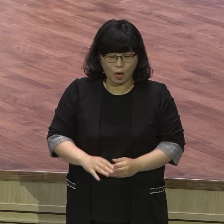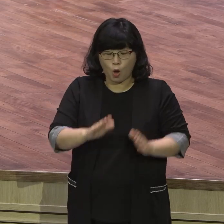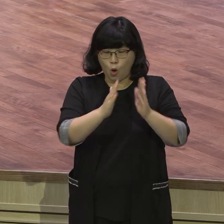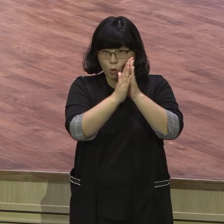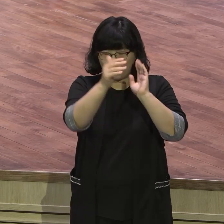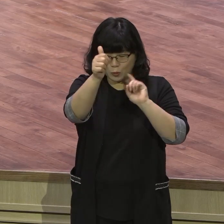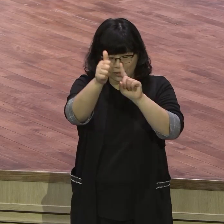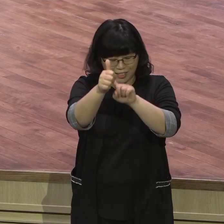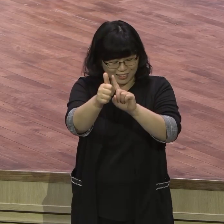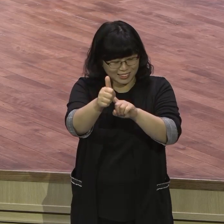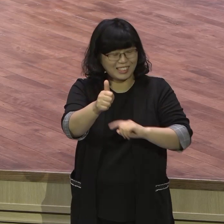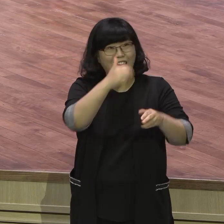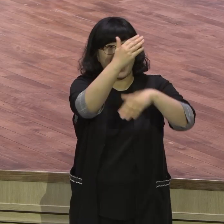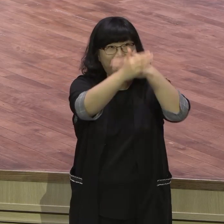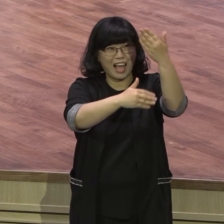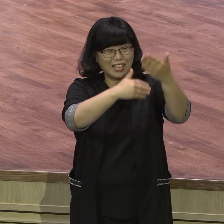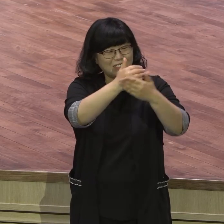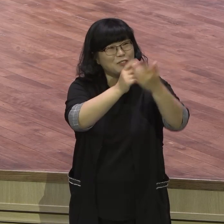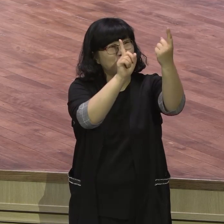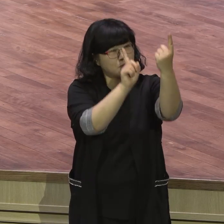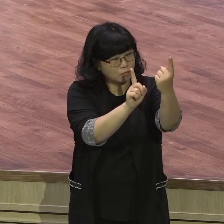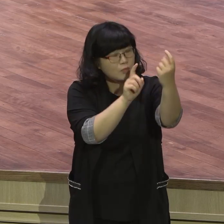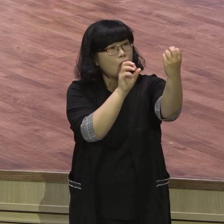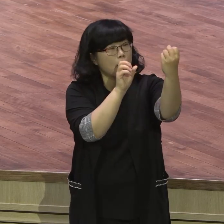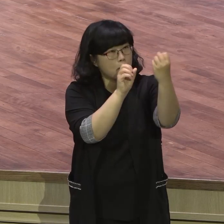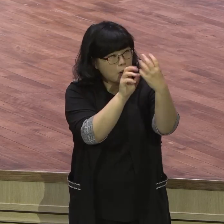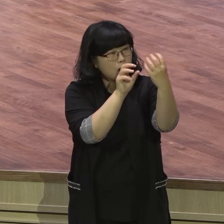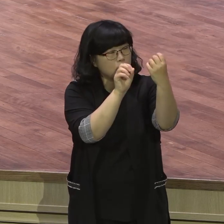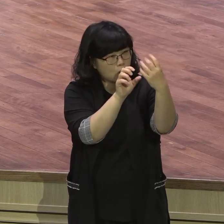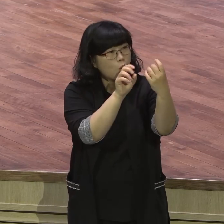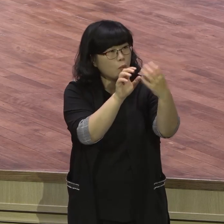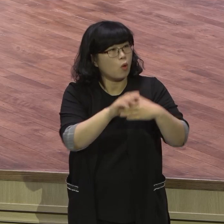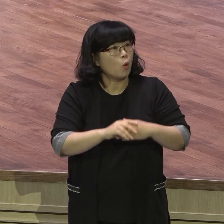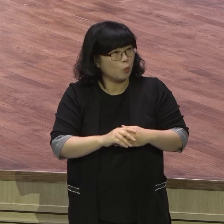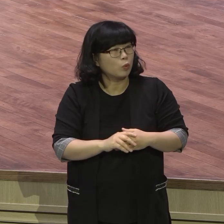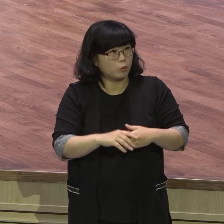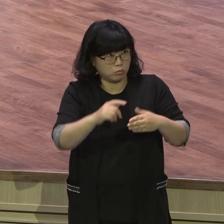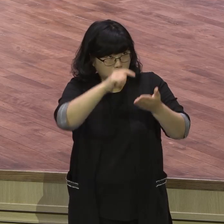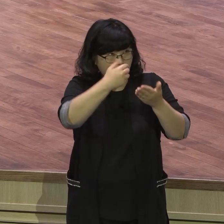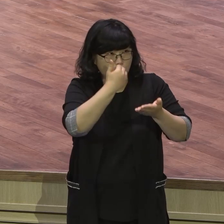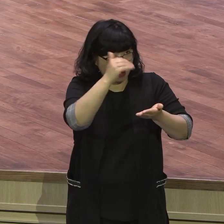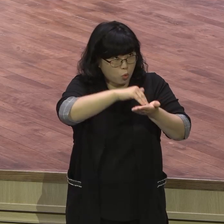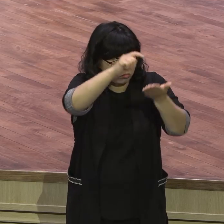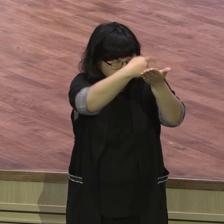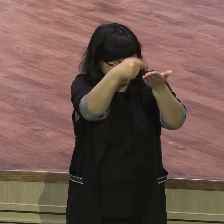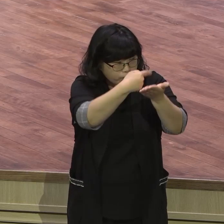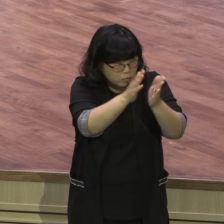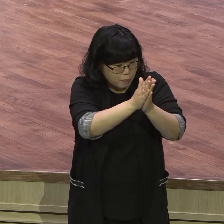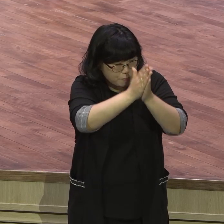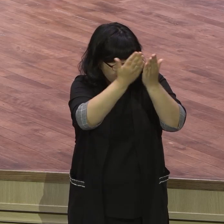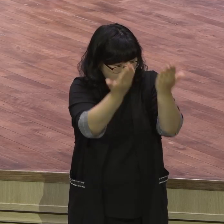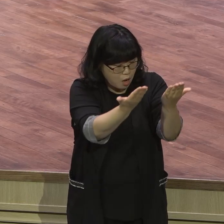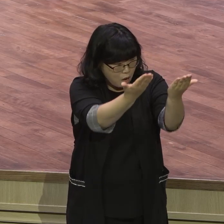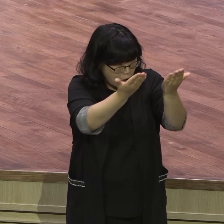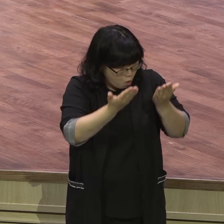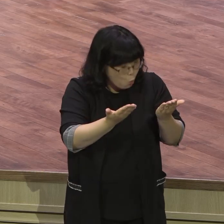그러니까 모세를 통해서 하나님 말씀하신 말씀을 우리가 다 행하겠습니다. 라고 전 백성이 고백했어요.